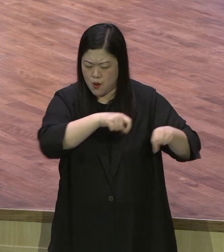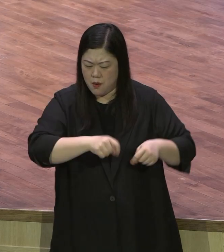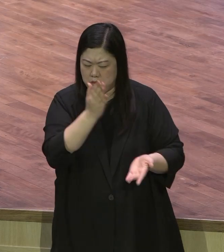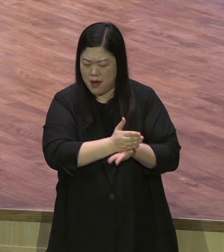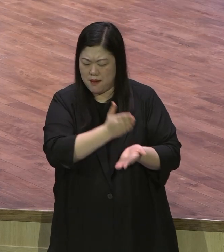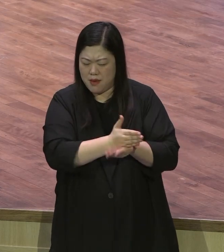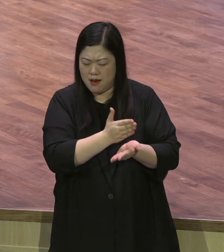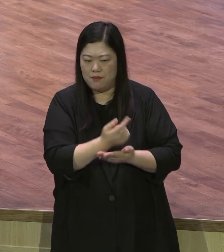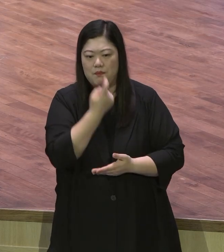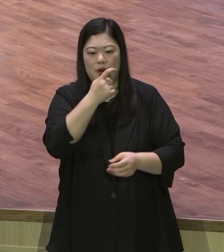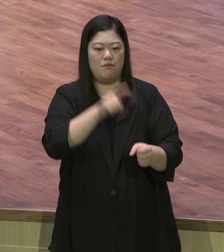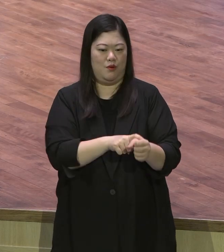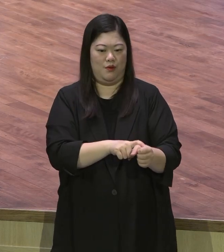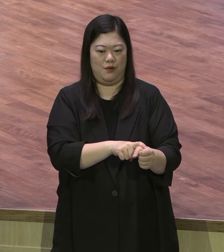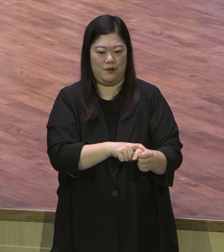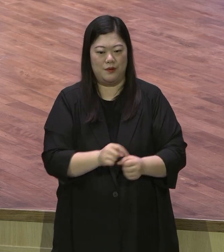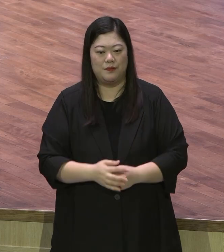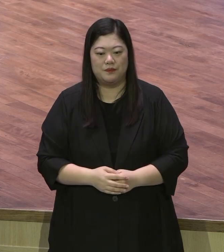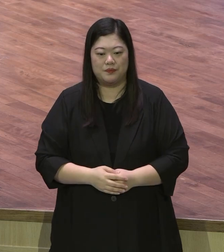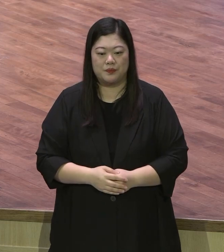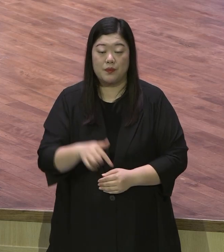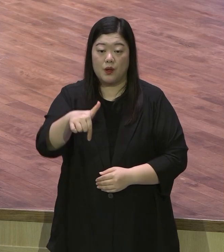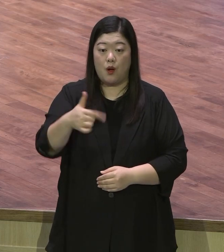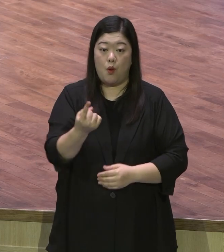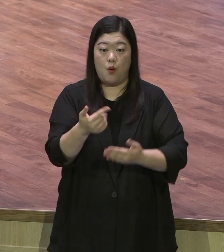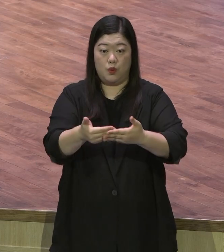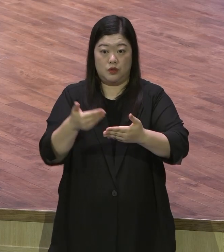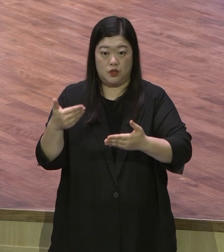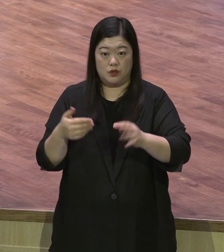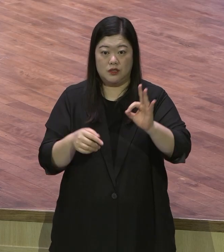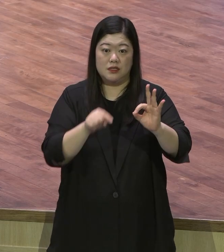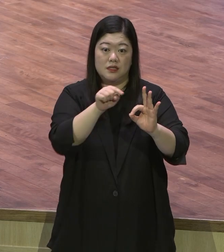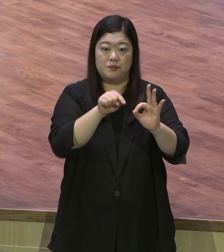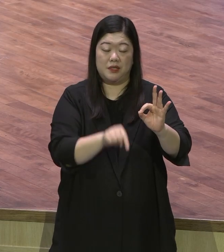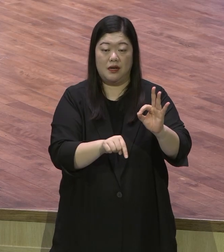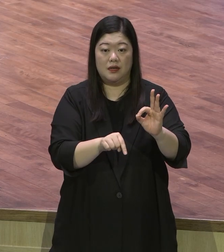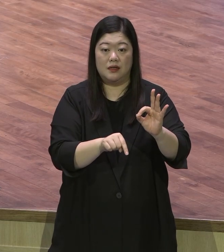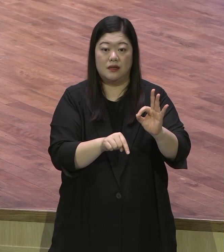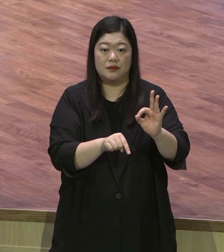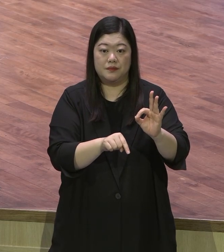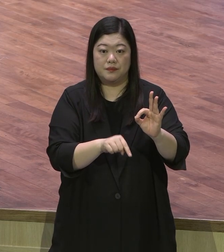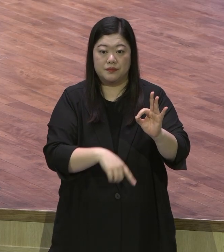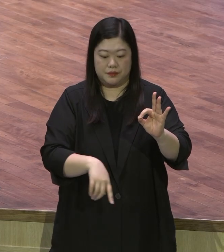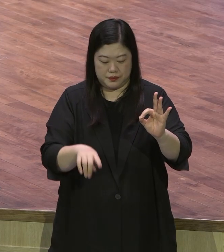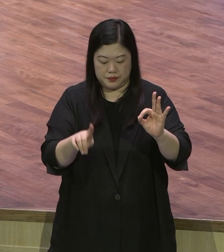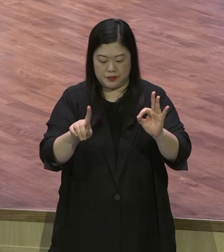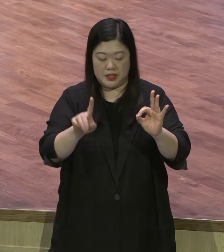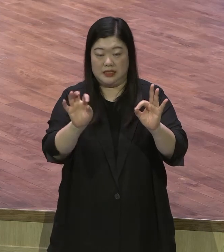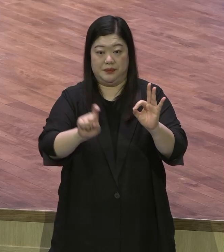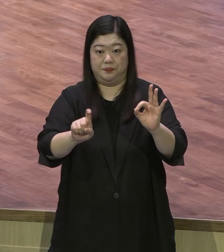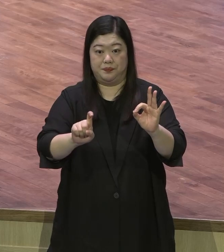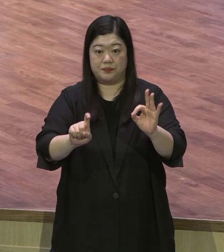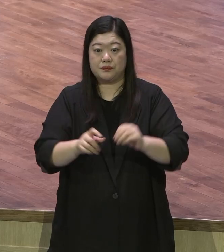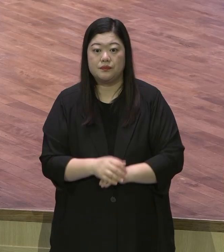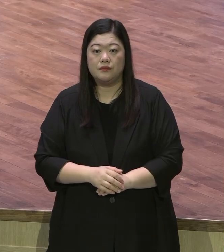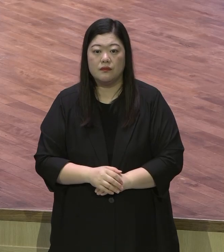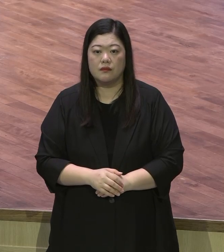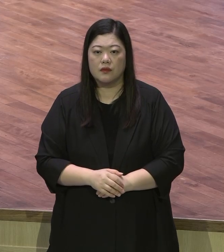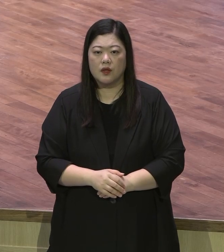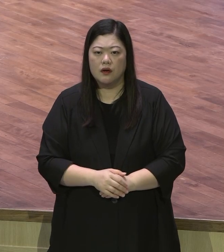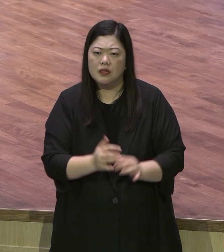사도 바울도 고린도전서 10장 10절로 11절에 이 사실을 밝히고 있어요. 그들 가운데서 어떤